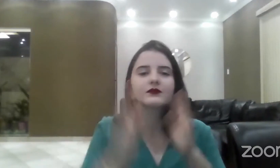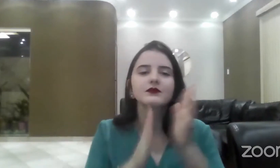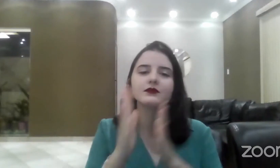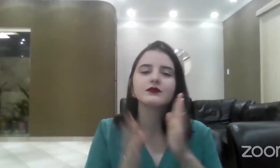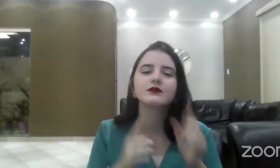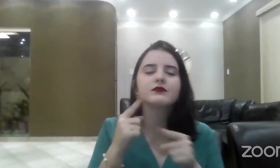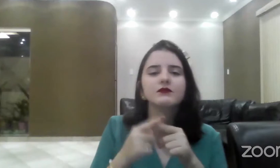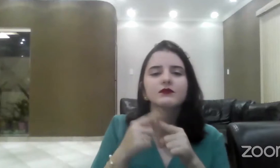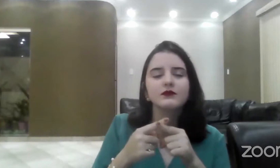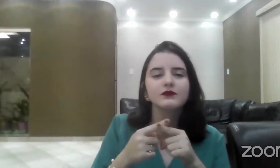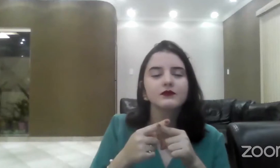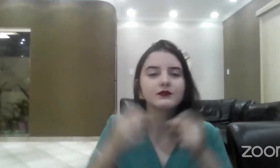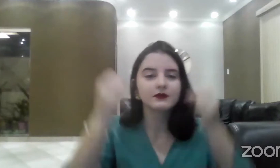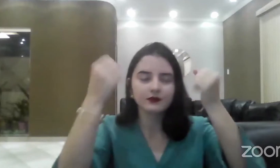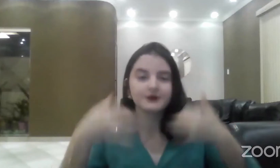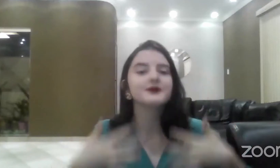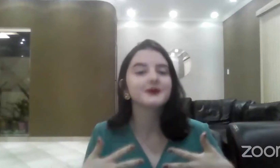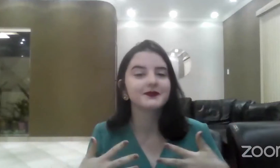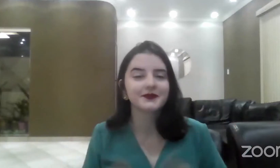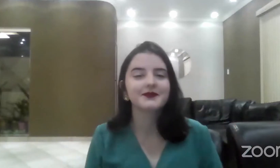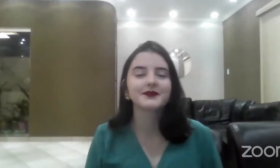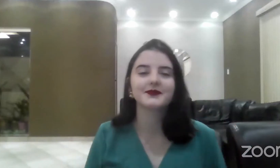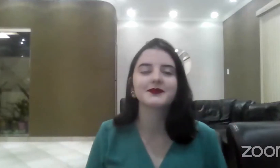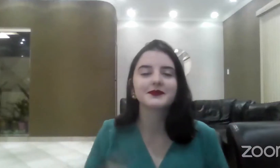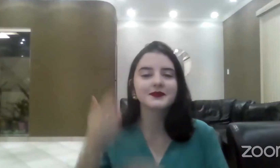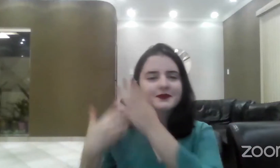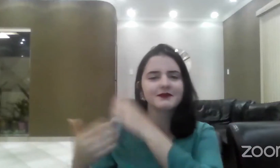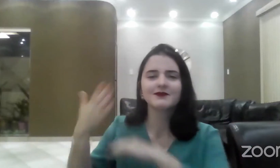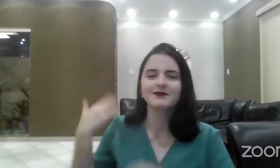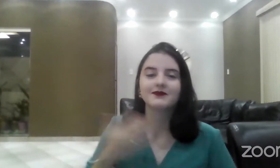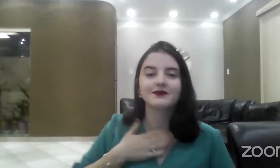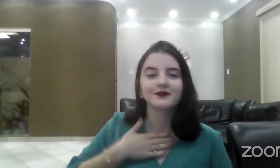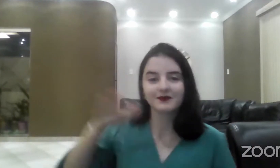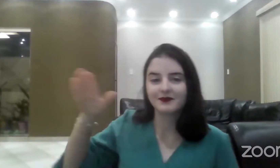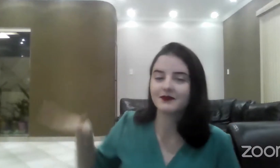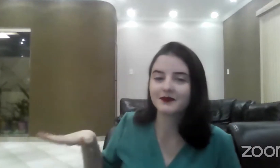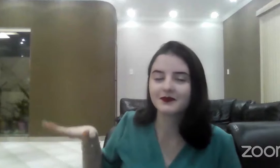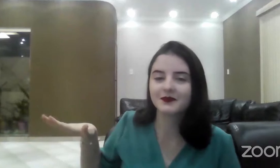Mas eu comecei a aprender Libras por quê? Eu vou explicar. Quando eu era